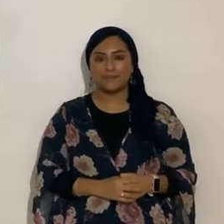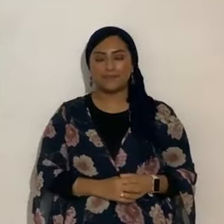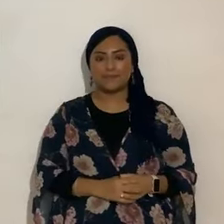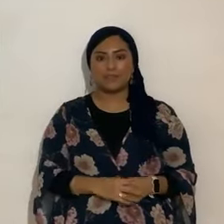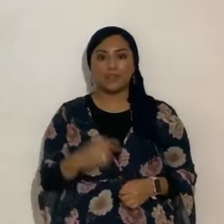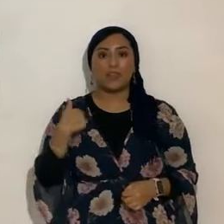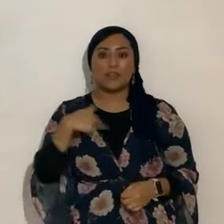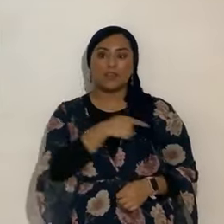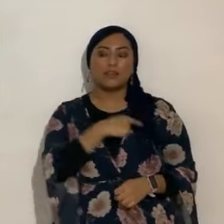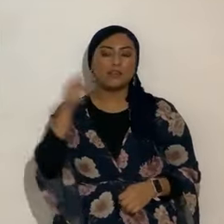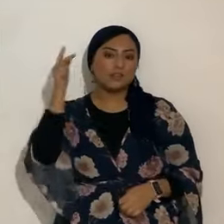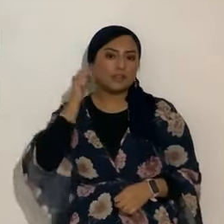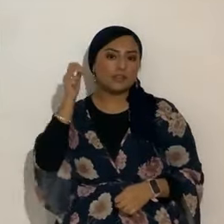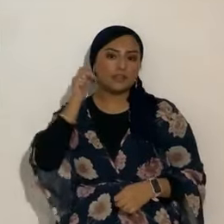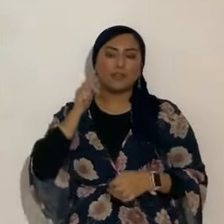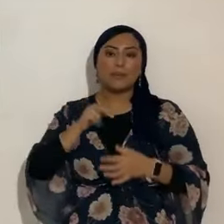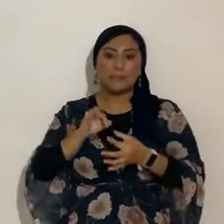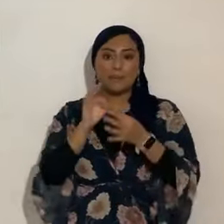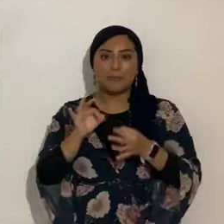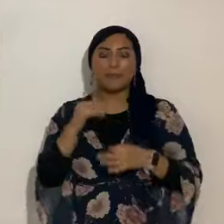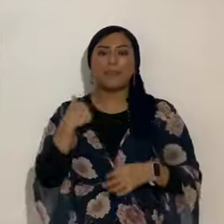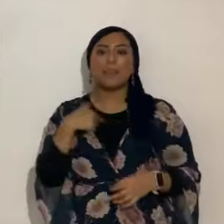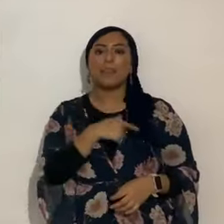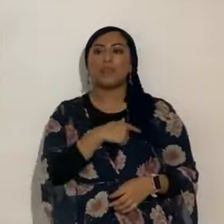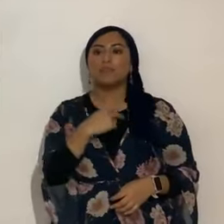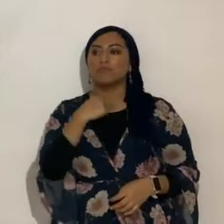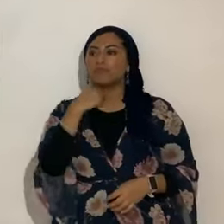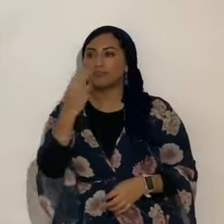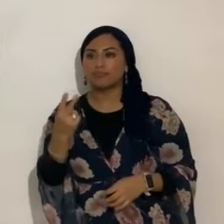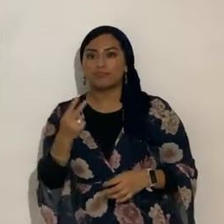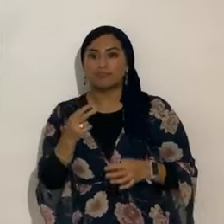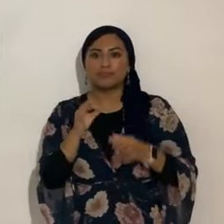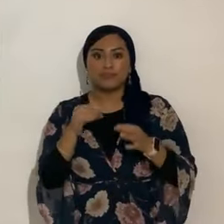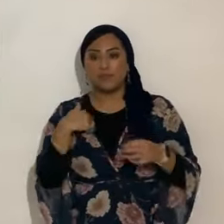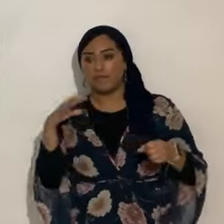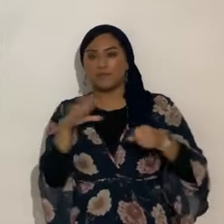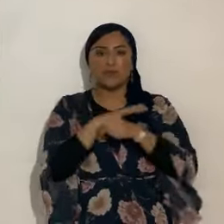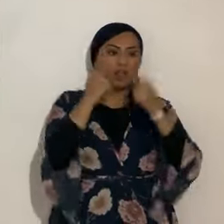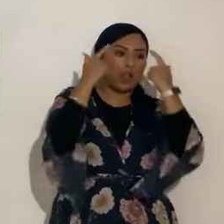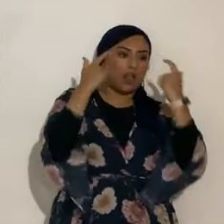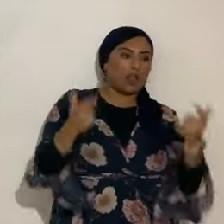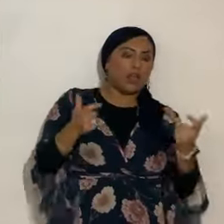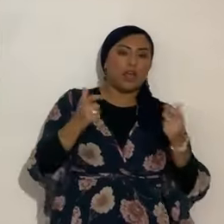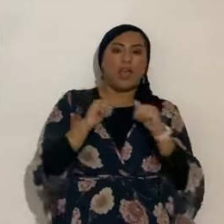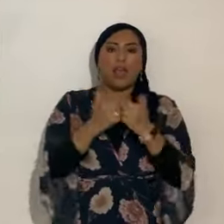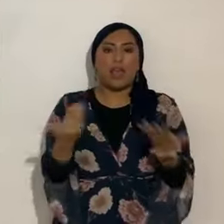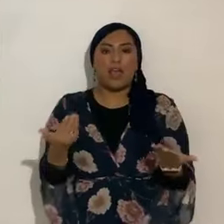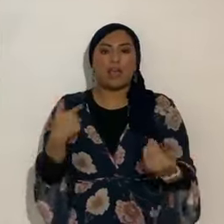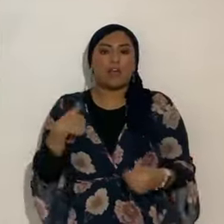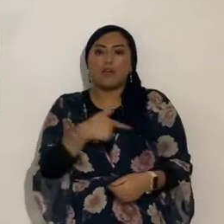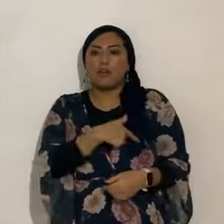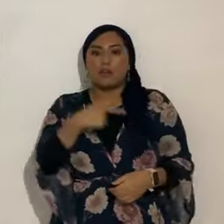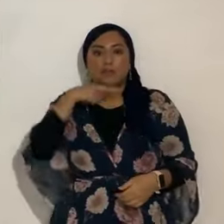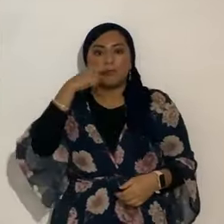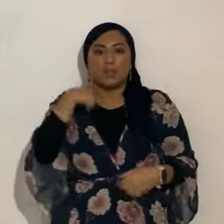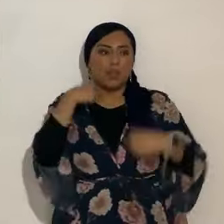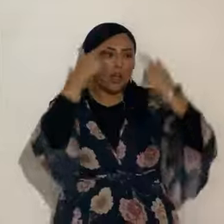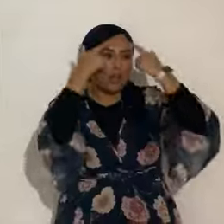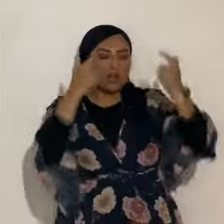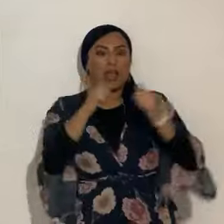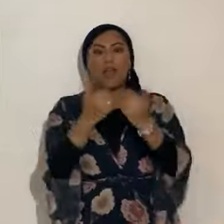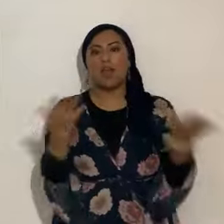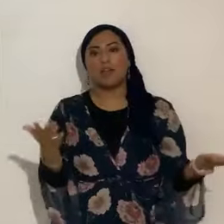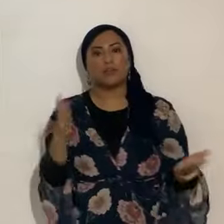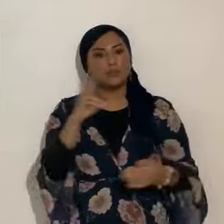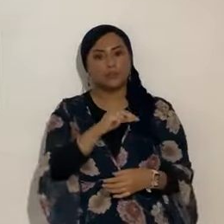Nosotros escuchamos perfectamente bien, hablamos perfectamente bien y llenos de ego. ¿Cómo? ¿Cómo? Porque yo